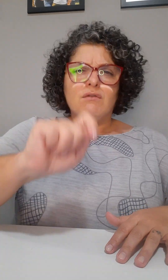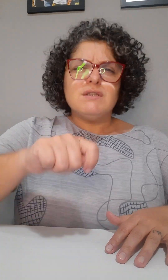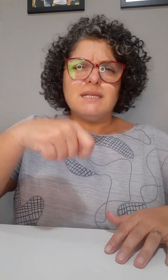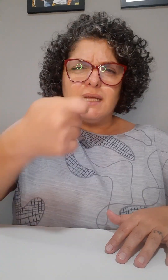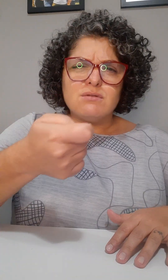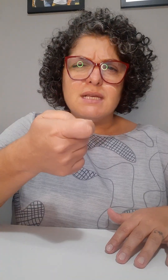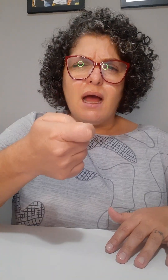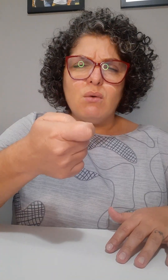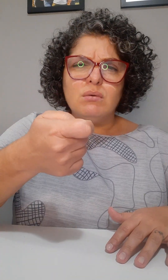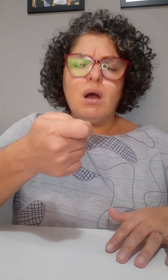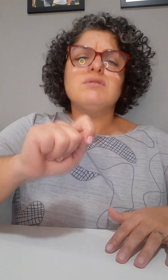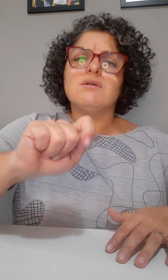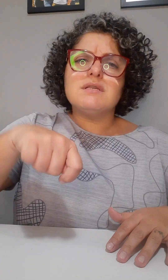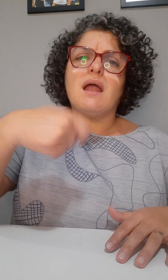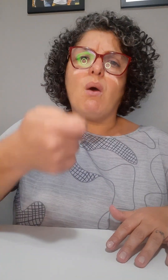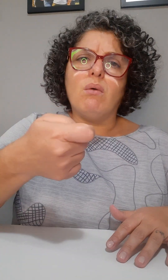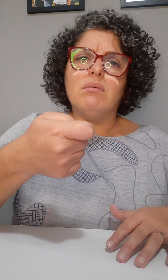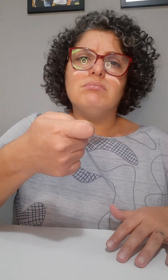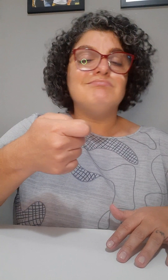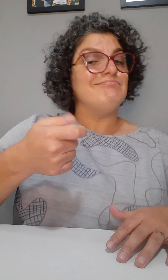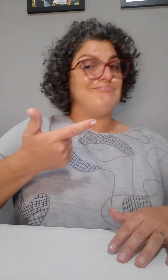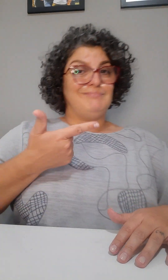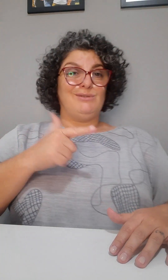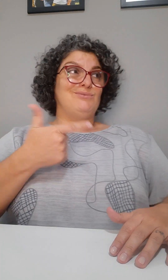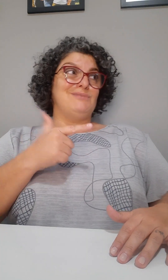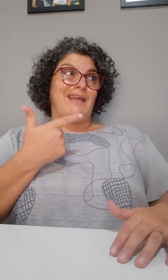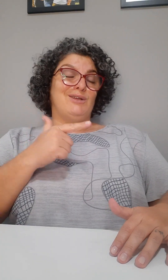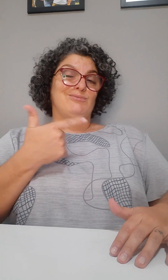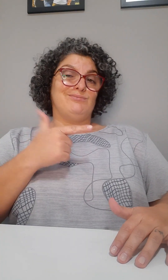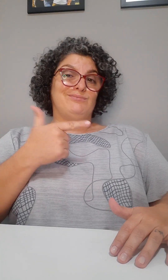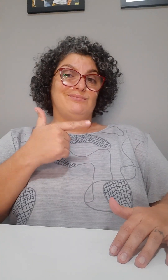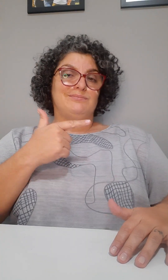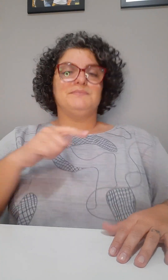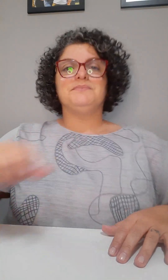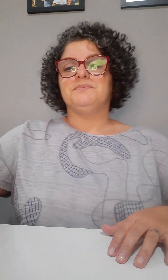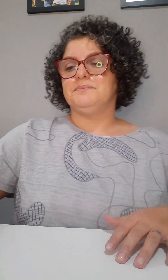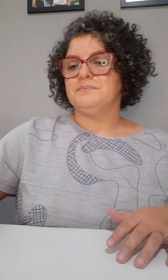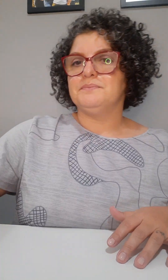Você tem um sinal? Qual o seu sinal? Não tenho.